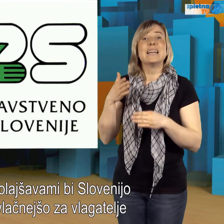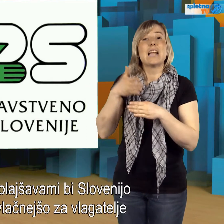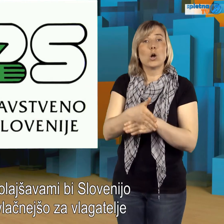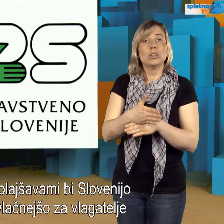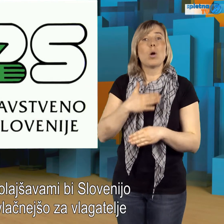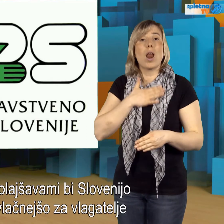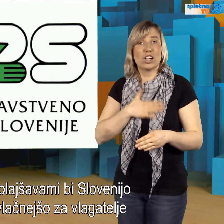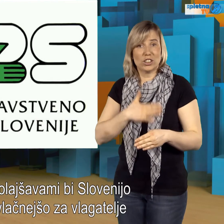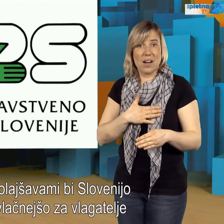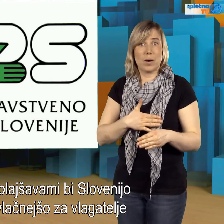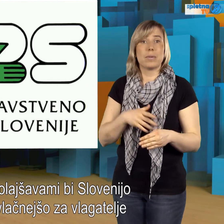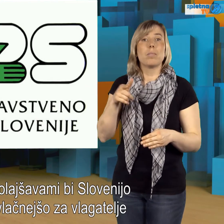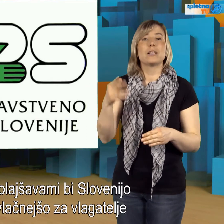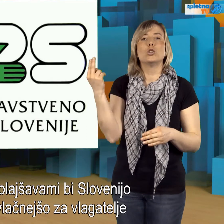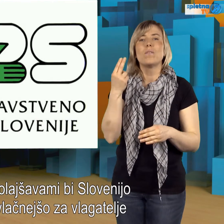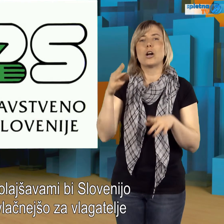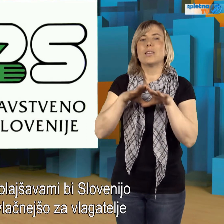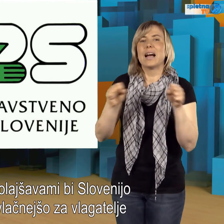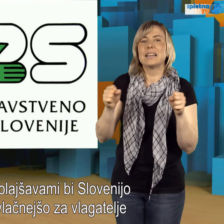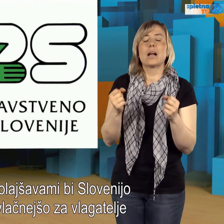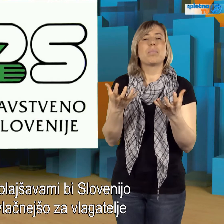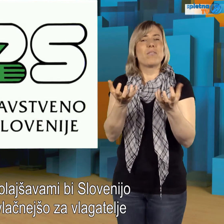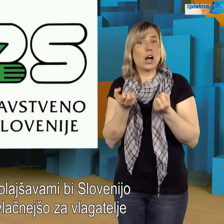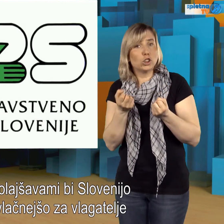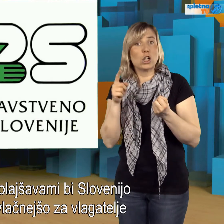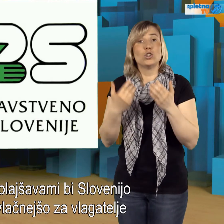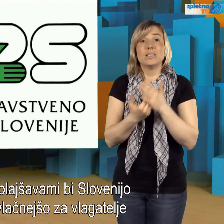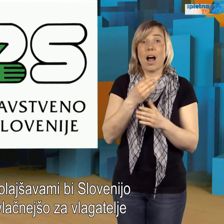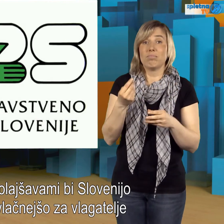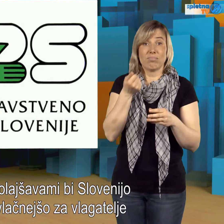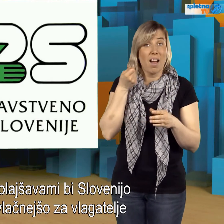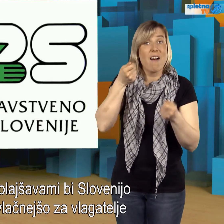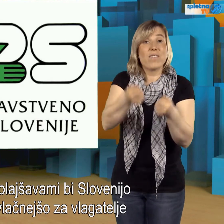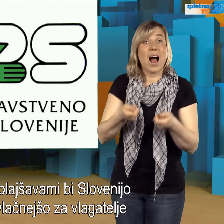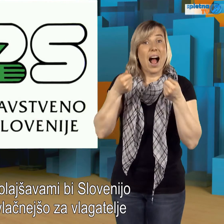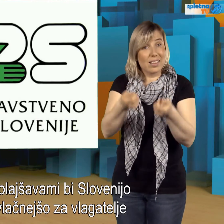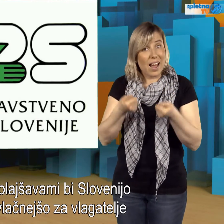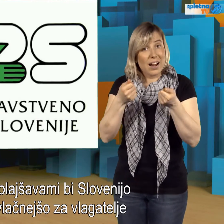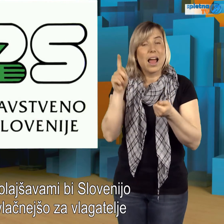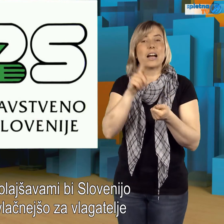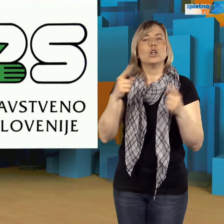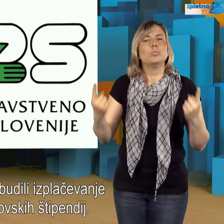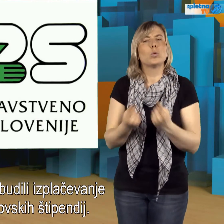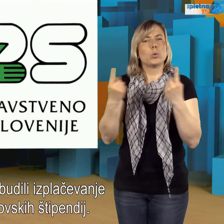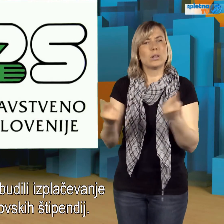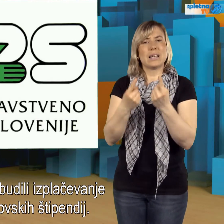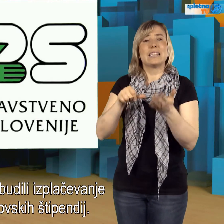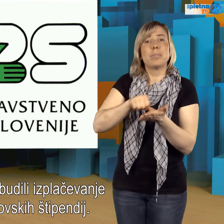Z davčnimi olajšavami bi Slovenijo naredili privlačnejšo za vlagatelje in spodbudili izplačevanje kadrovskih